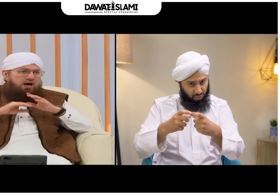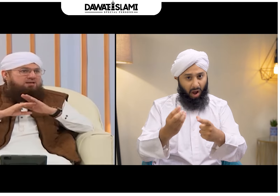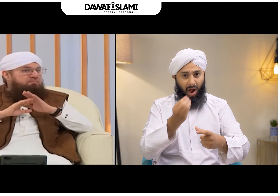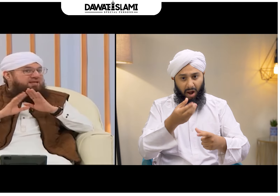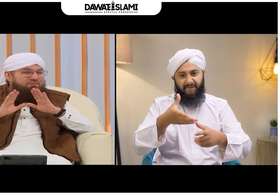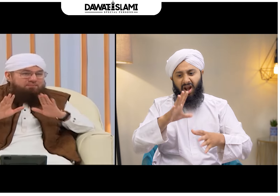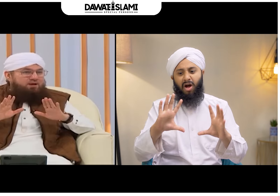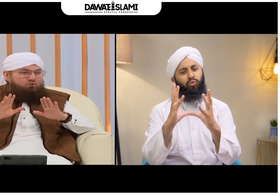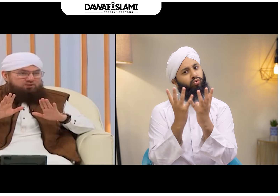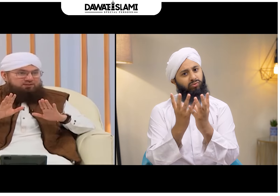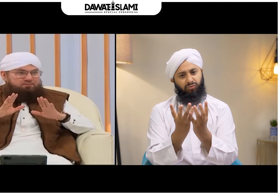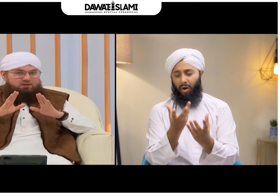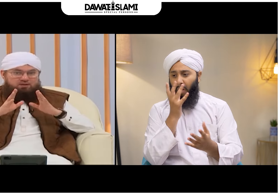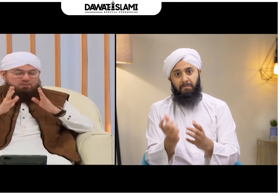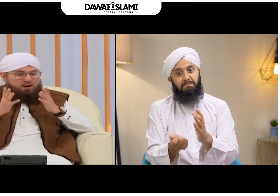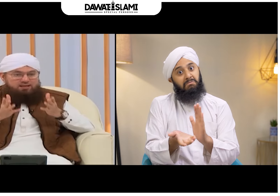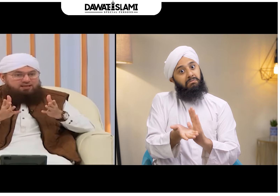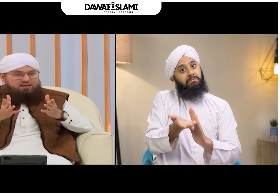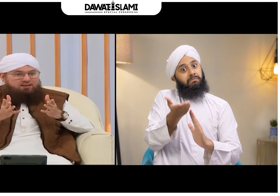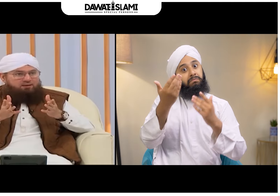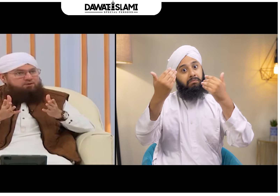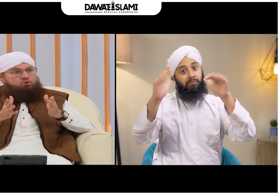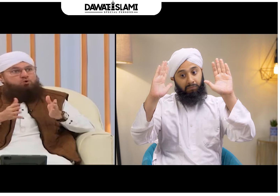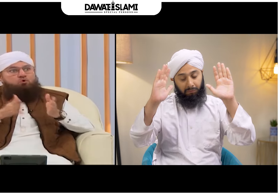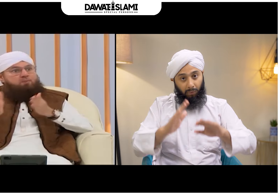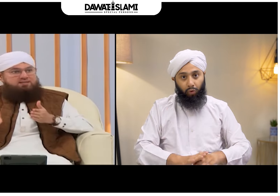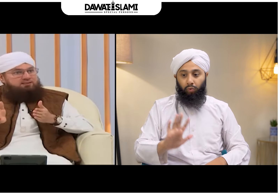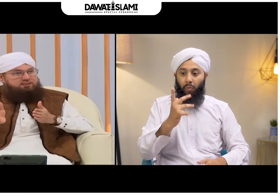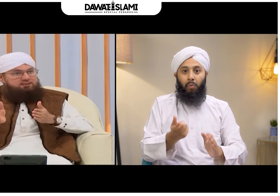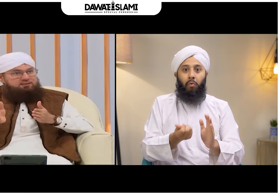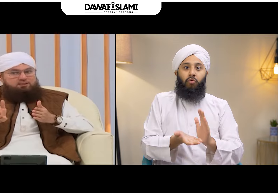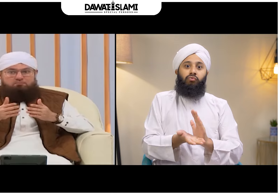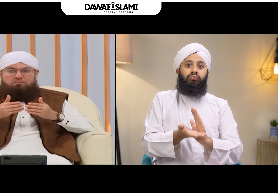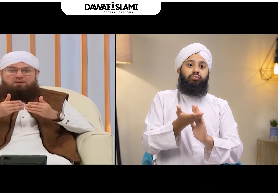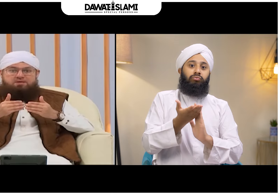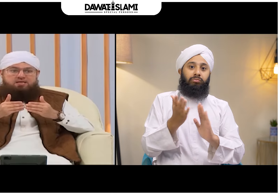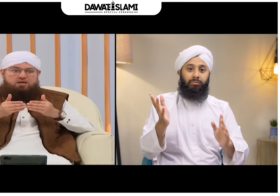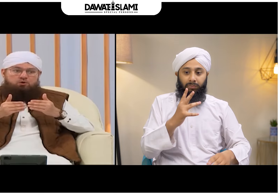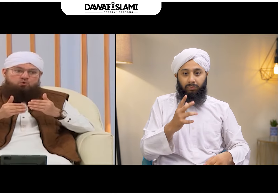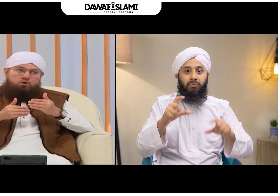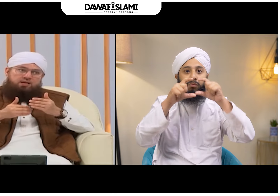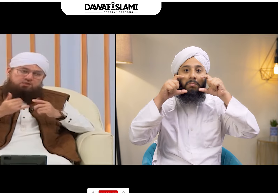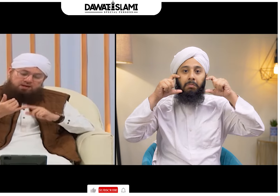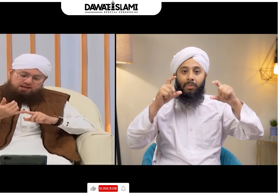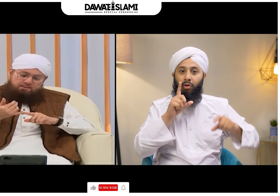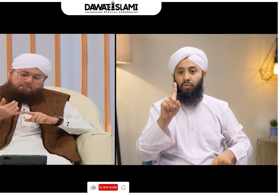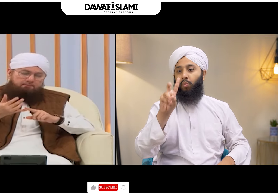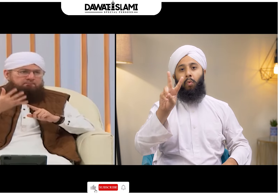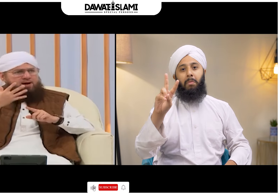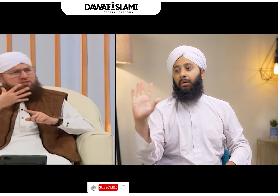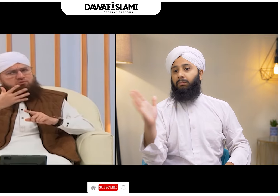اناج انبلیویبل مہنگا ہوا تھا. کمال ہے کہ بھائی کیونکہ لوگوں کو بانٹنا تھا. اب یعنی لوگوں نے اناج